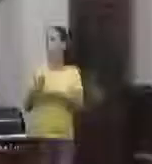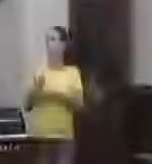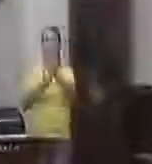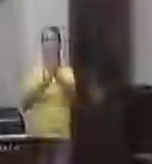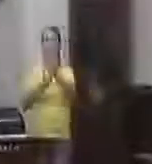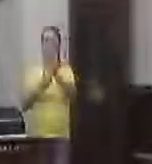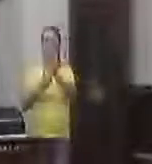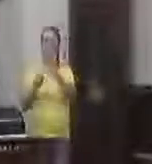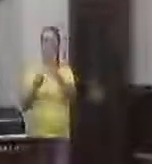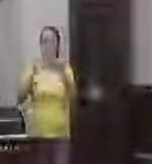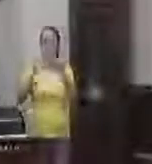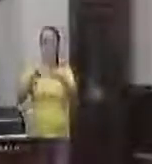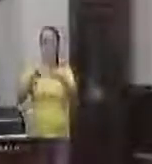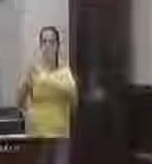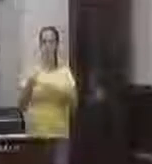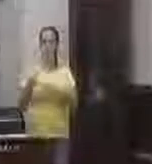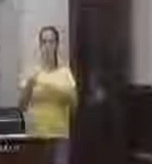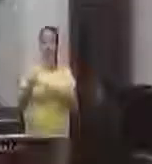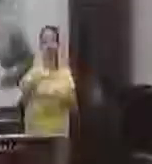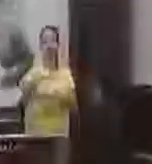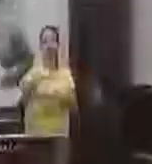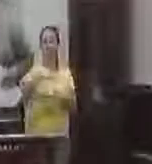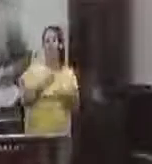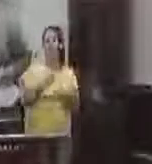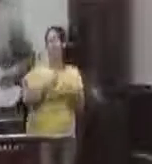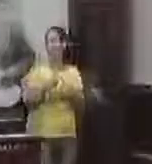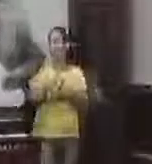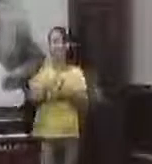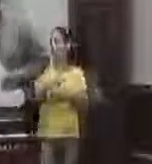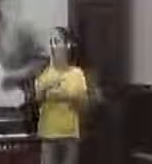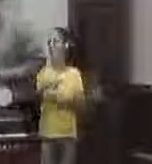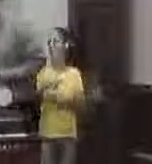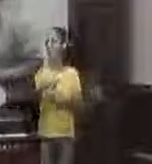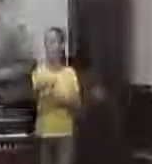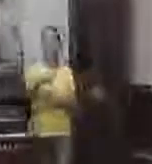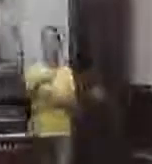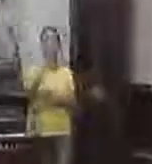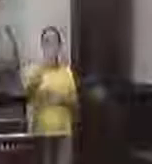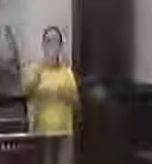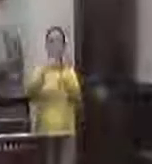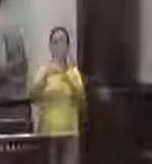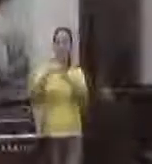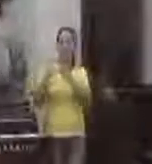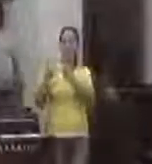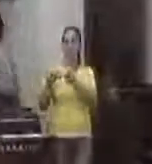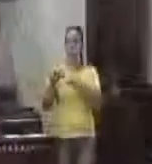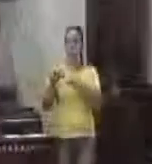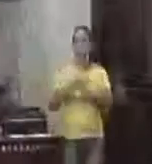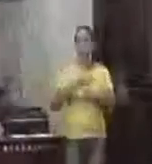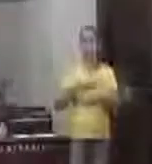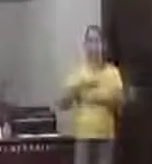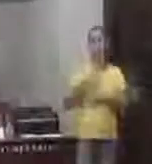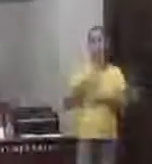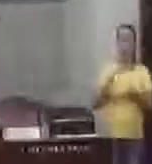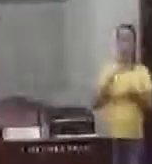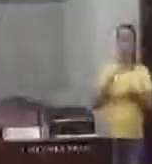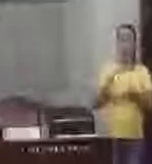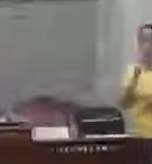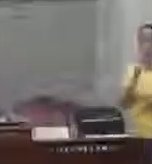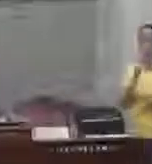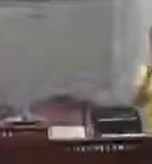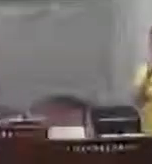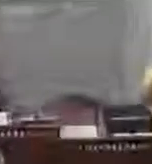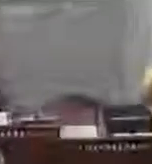da prestação de contas do primeiro quadrimestre de 2019. Gostaria de convidar a Flávia e a sua equipe